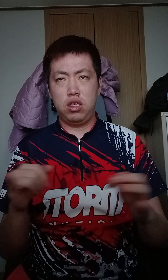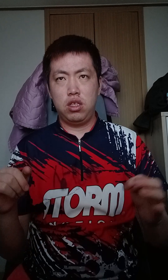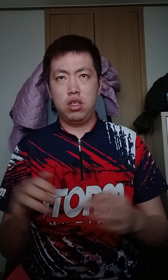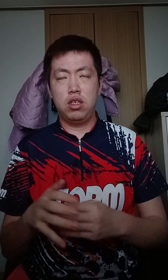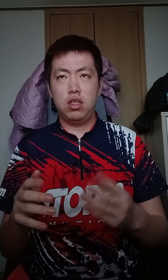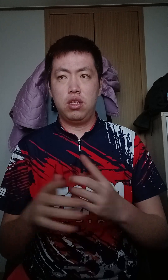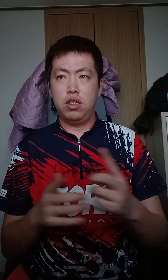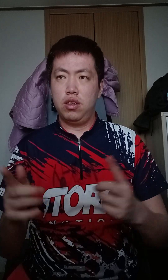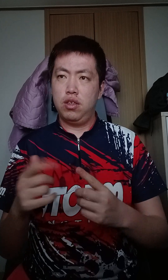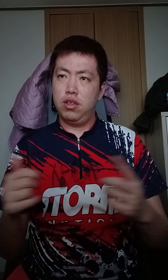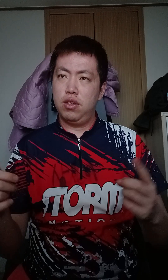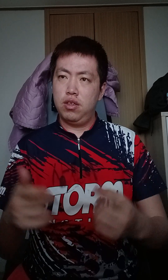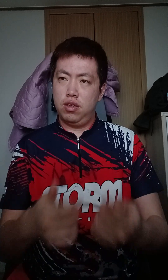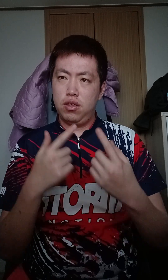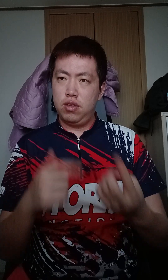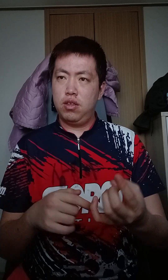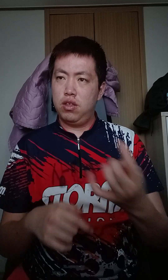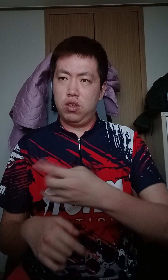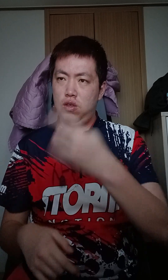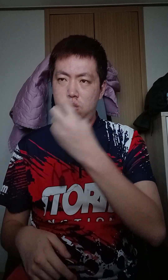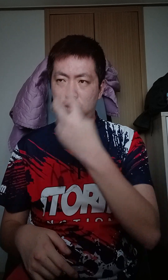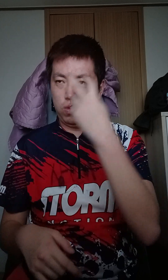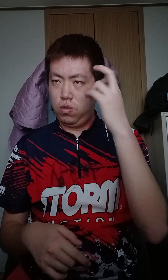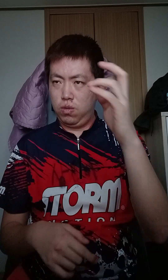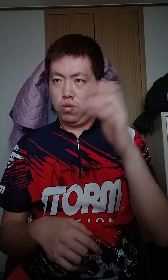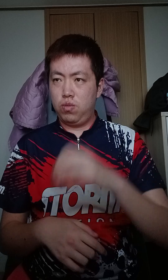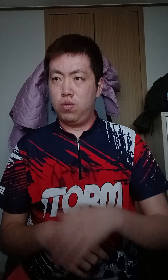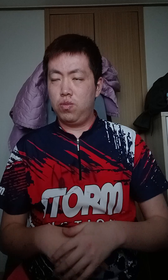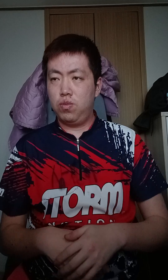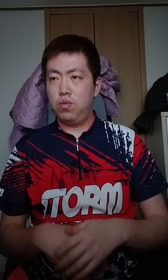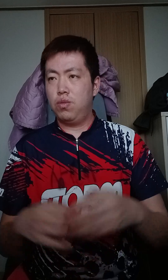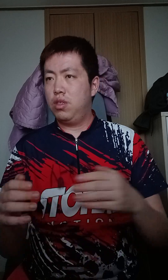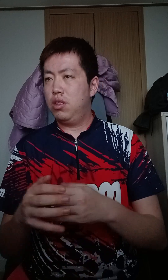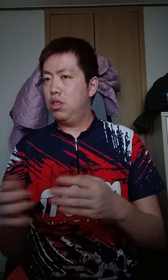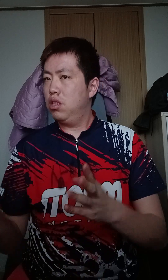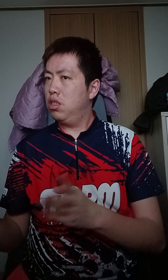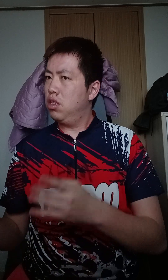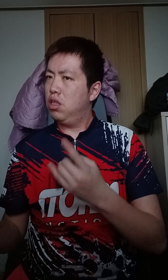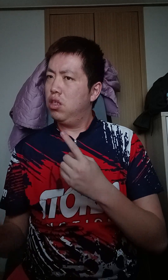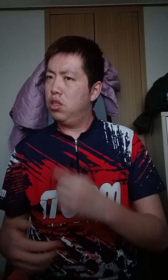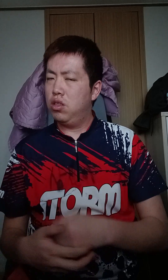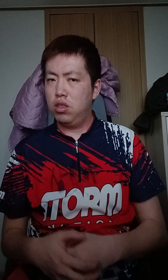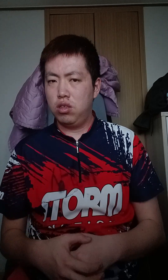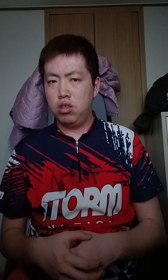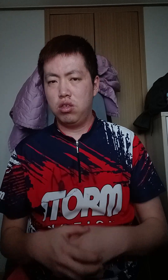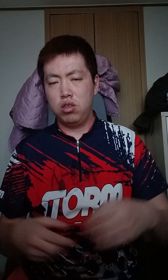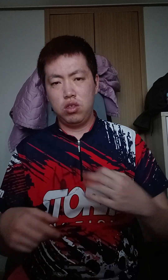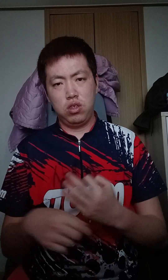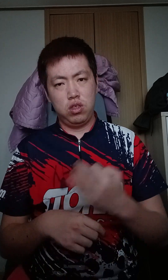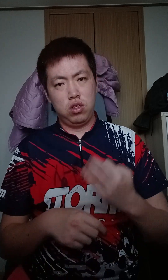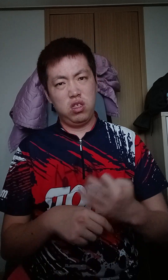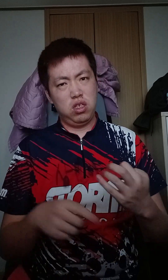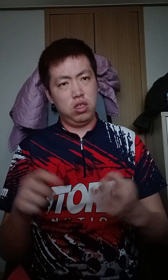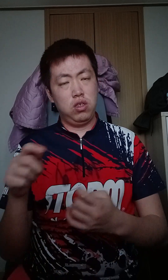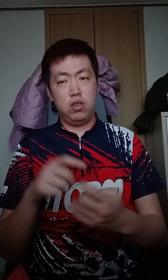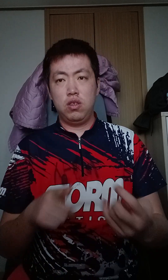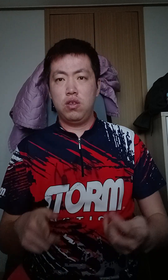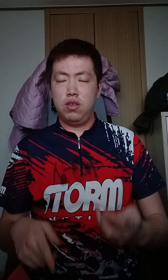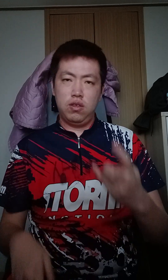BF 인증을 받았거나 검토 중입니다. 어떻게 이런 일이 가능할까? 최소 기준이 낮아 미비점이 있어도 BF